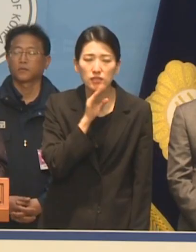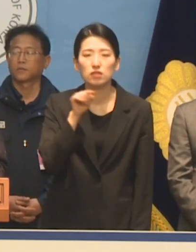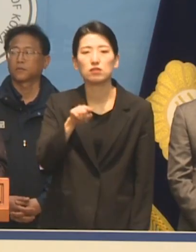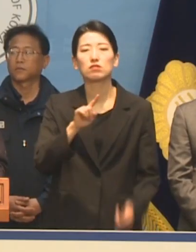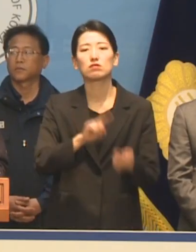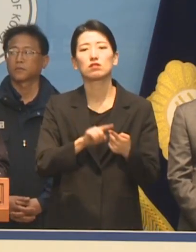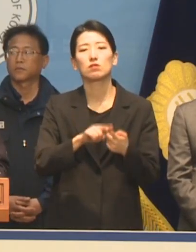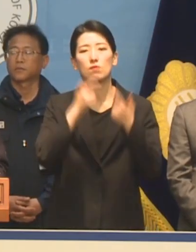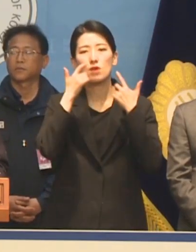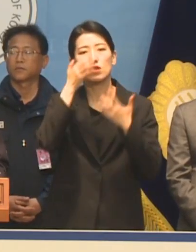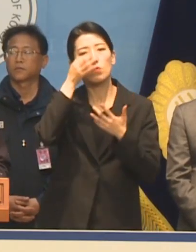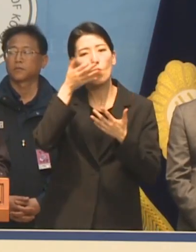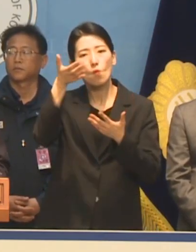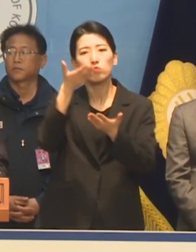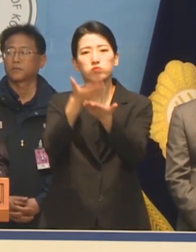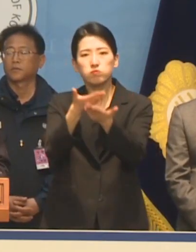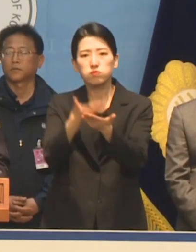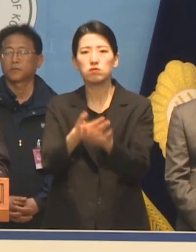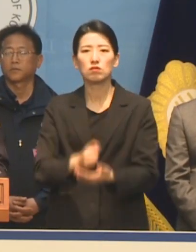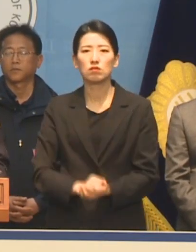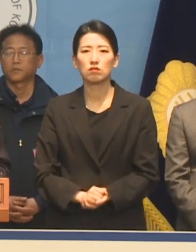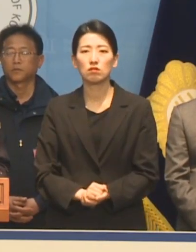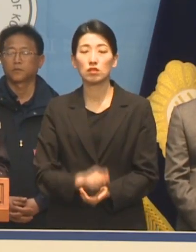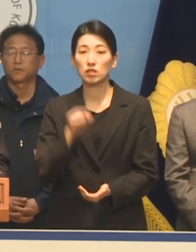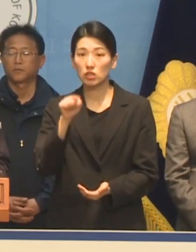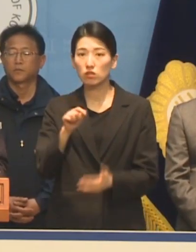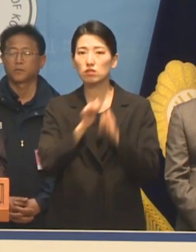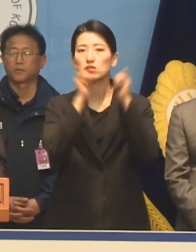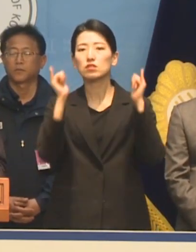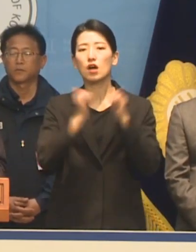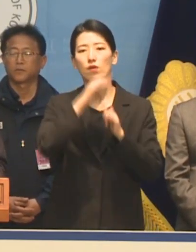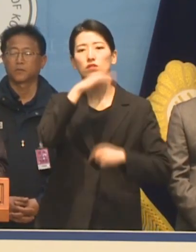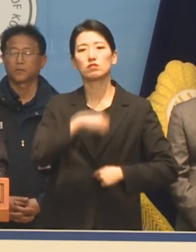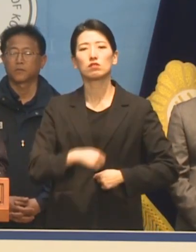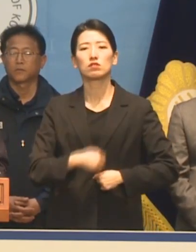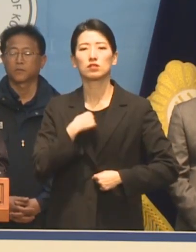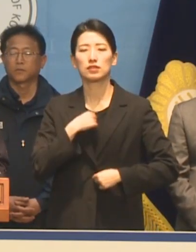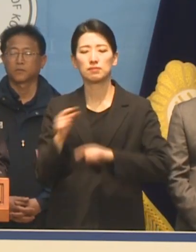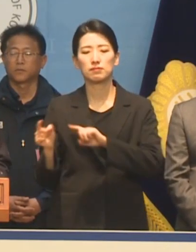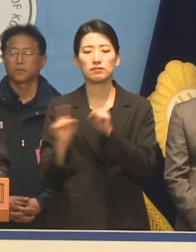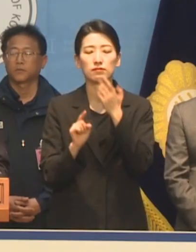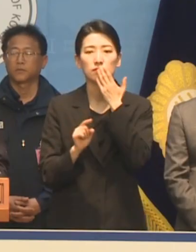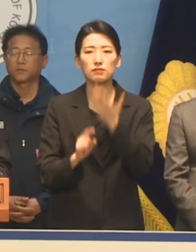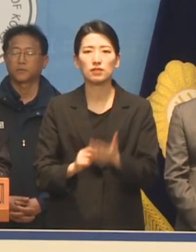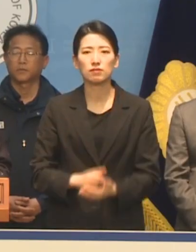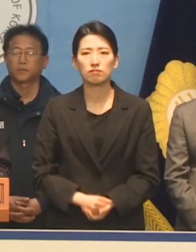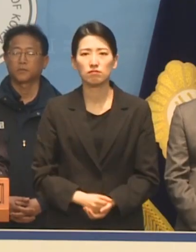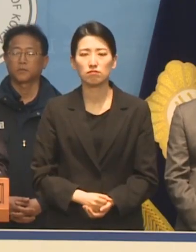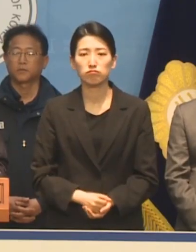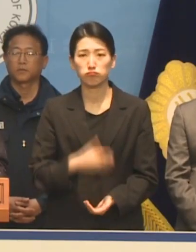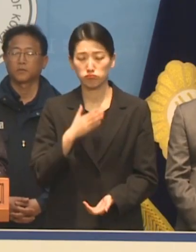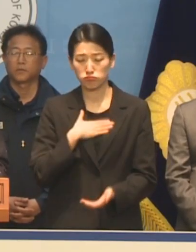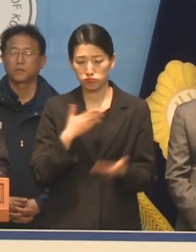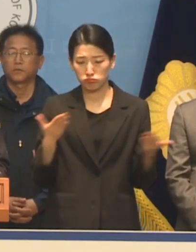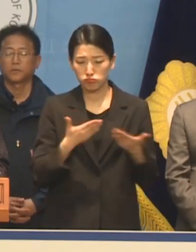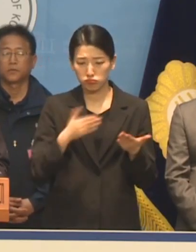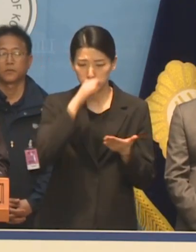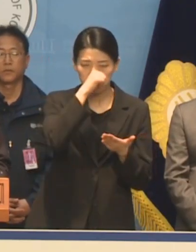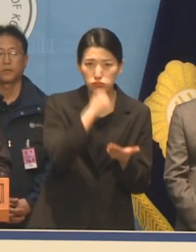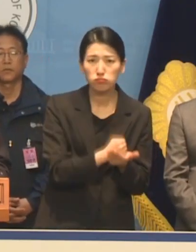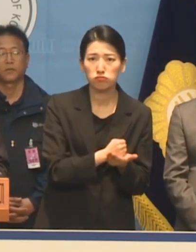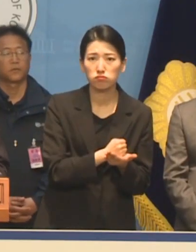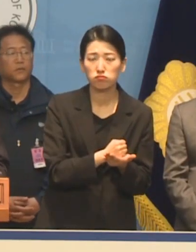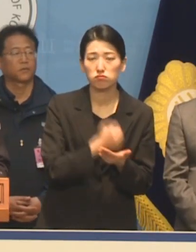합니다. 그것이 바로 사회정의입니다. 정당하게 일을 하고서도